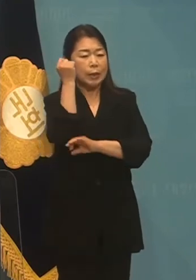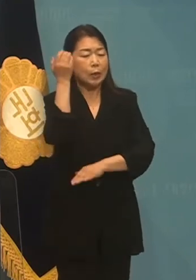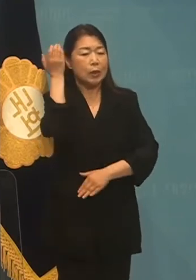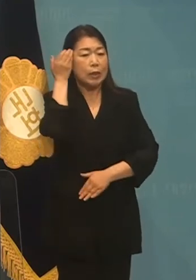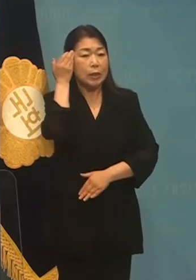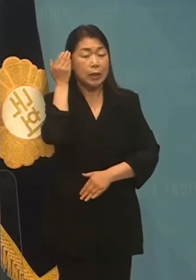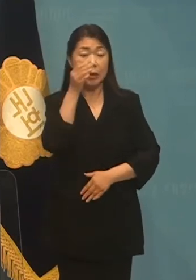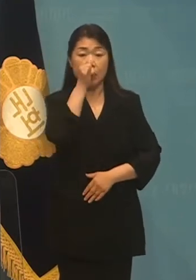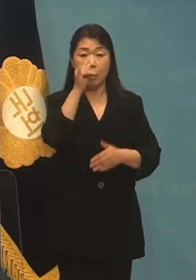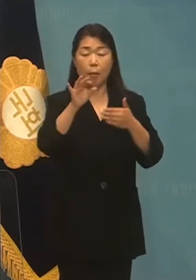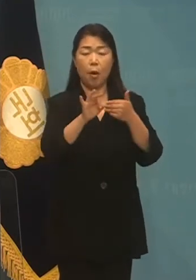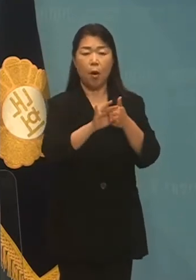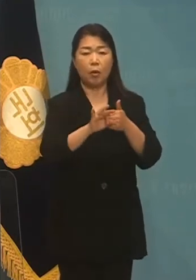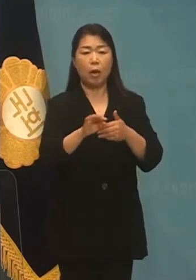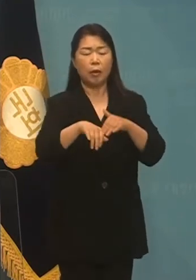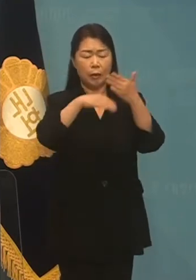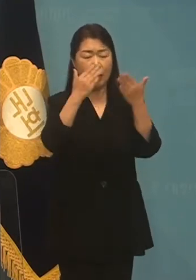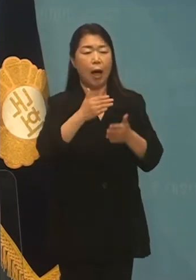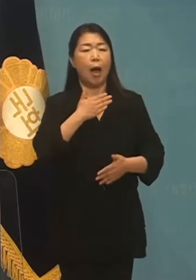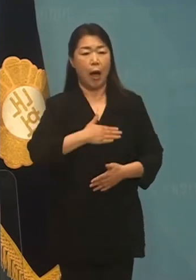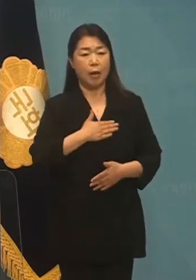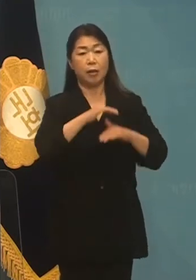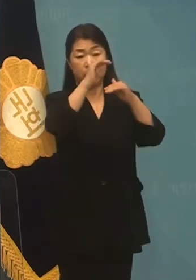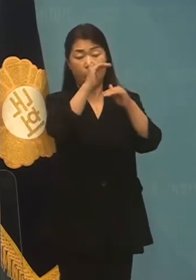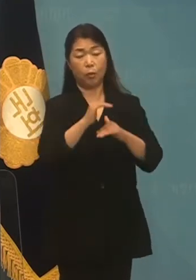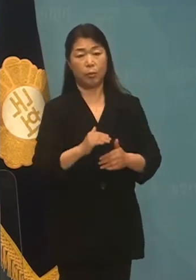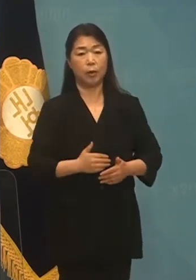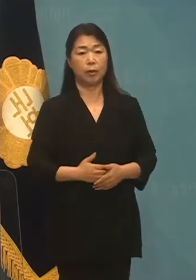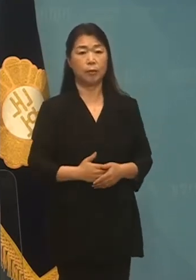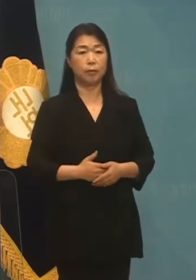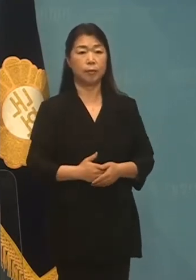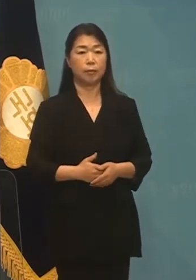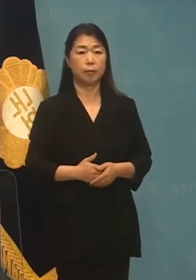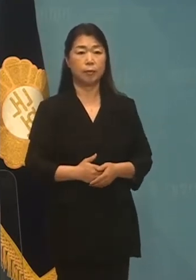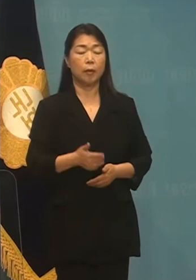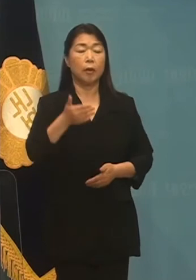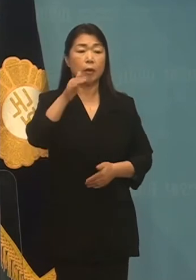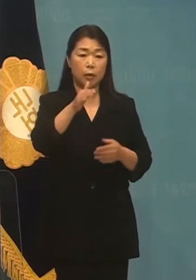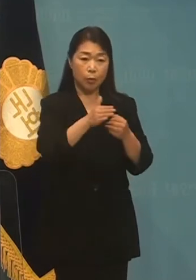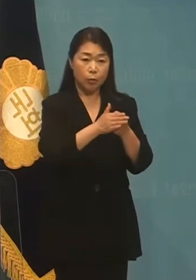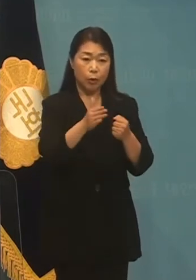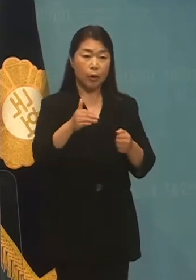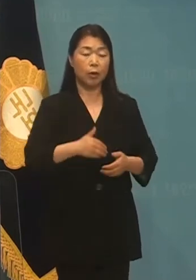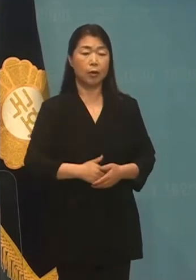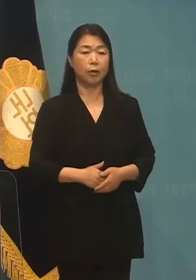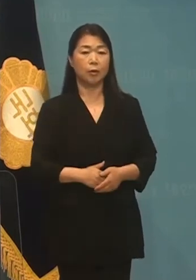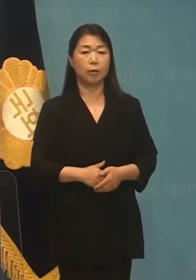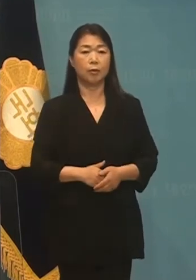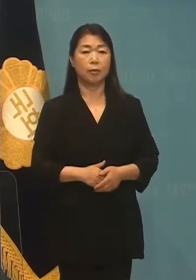기초적인 지식만 있으면 대부분 다 이해하는 겁니다. 그렇기 때문에